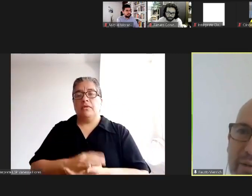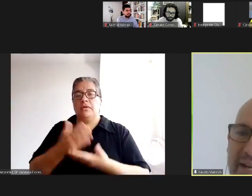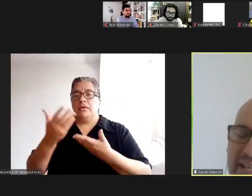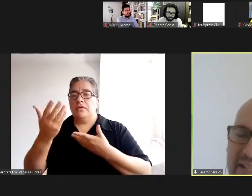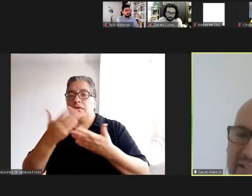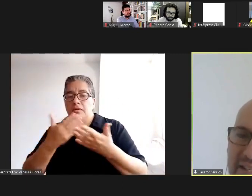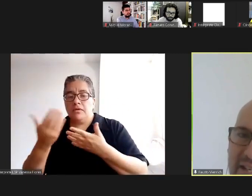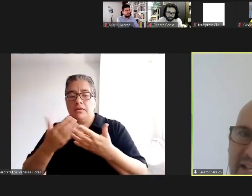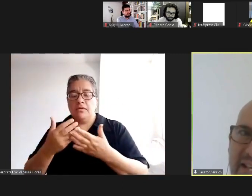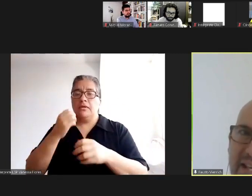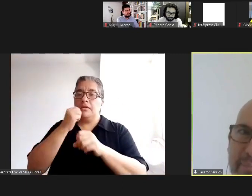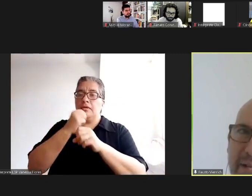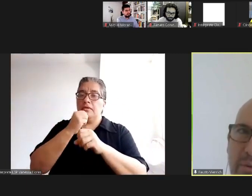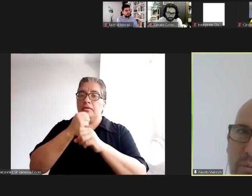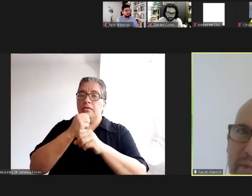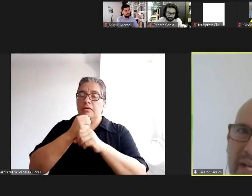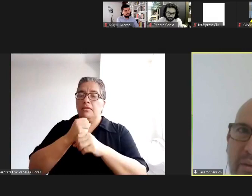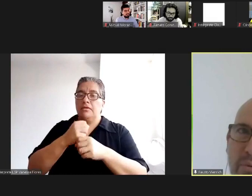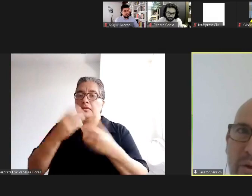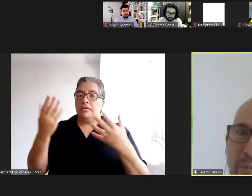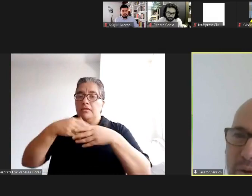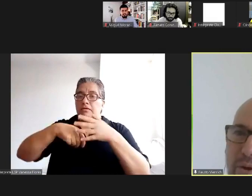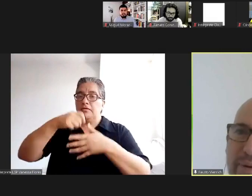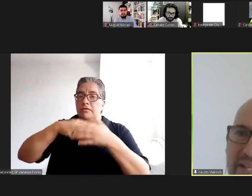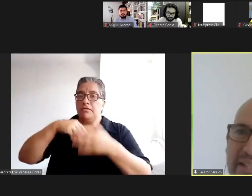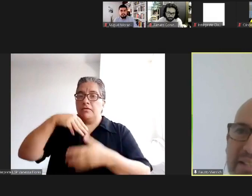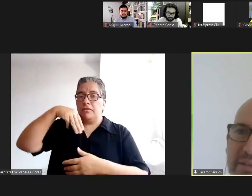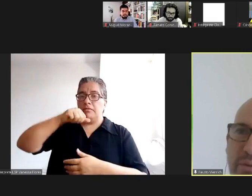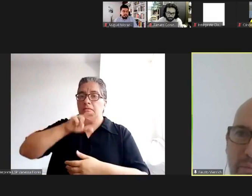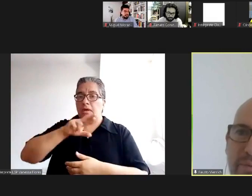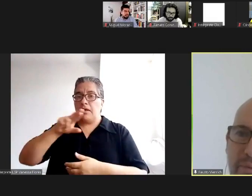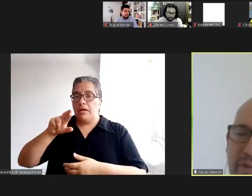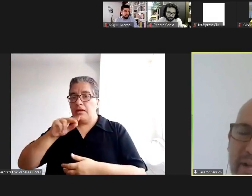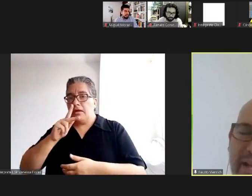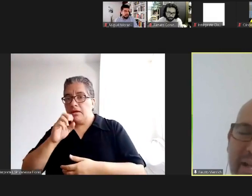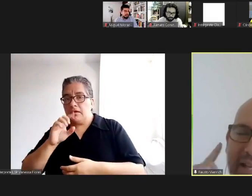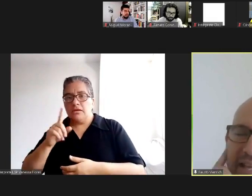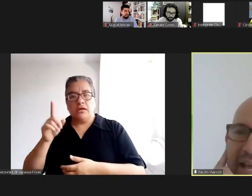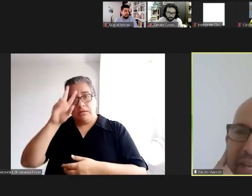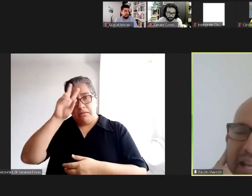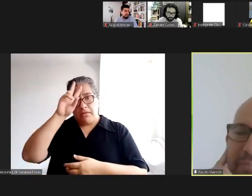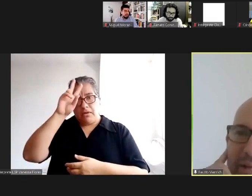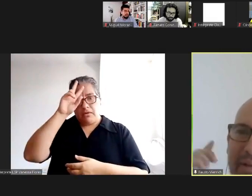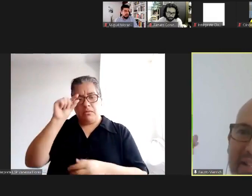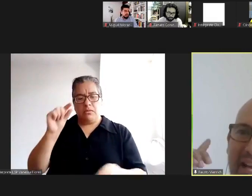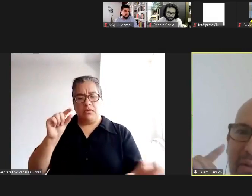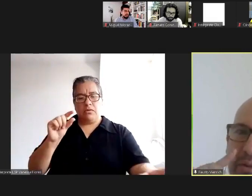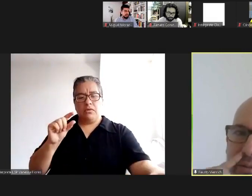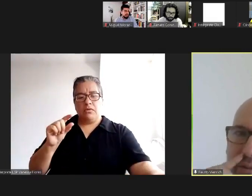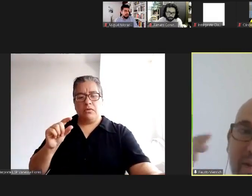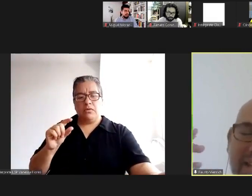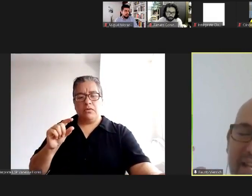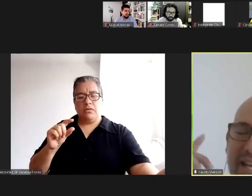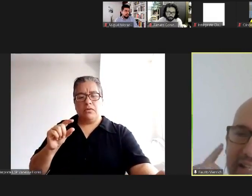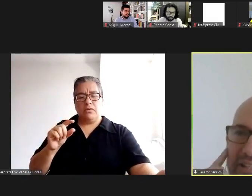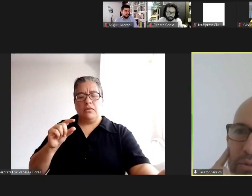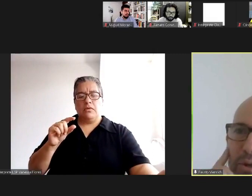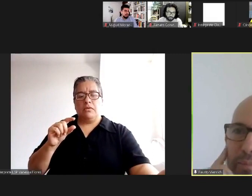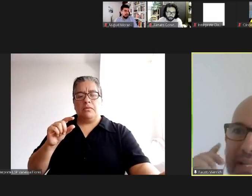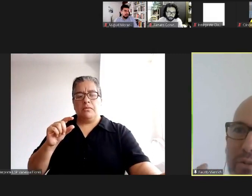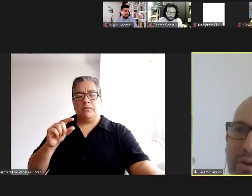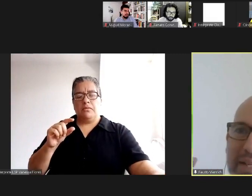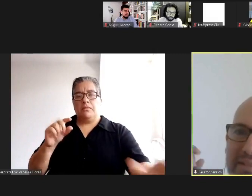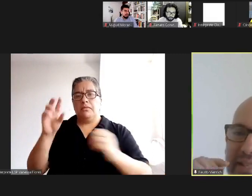el Tratado de Marrakech, el Perú era uno de los pocos países que habían implementado o que tenían entre